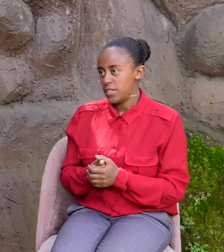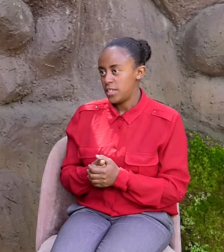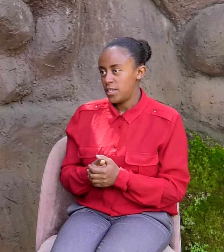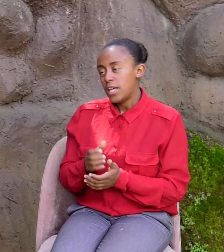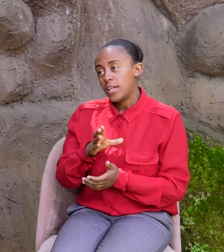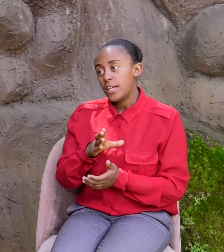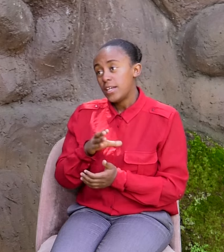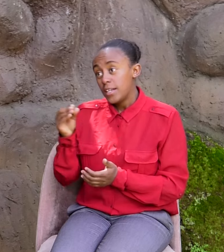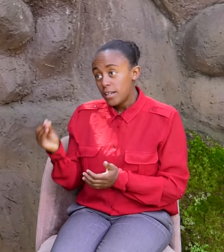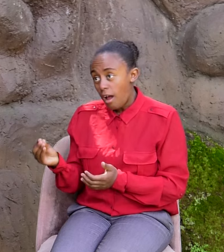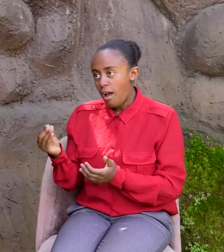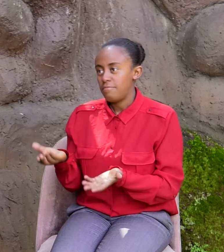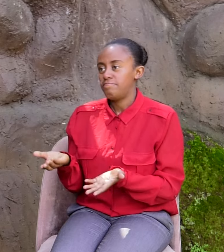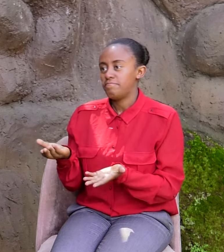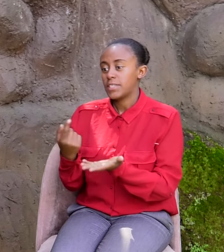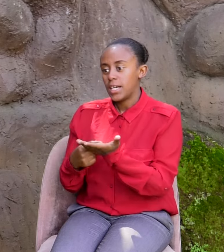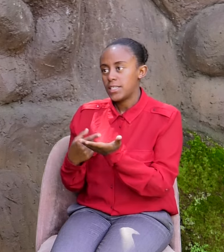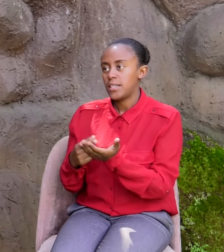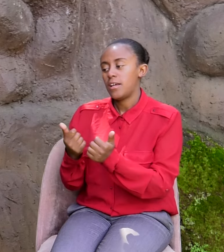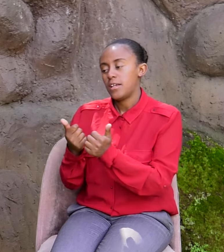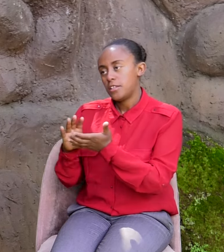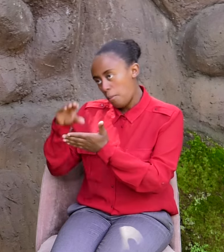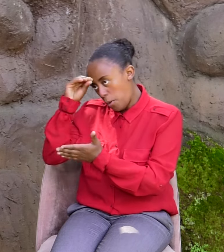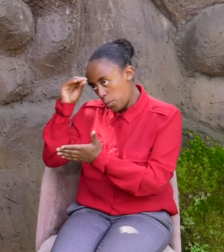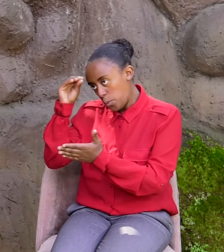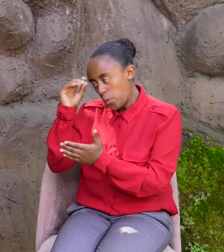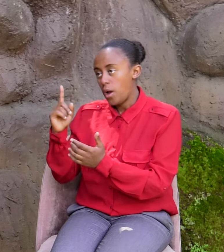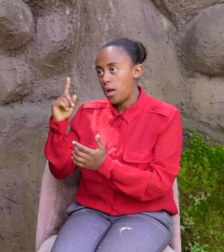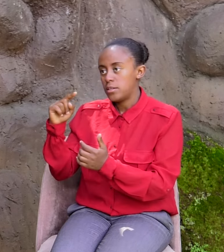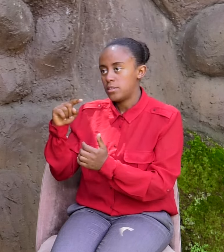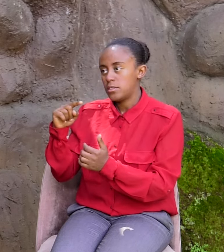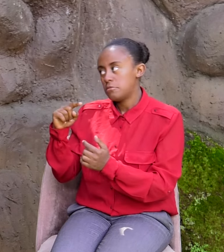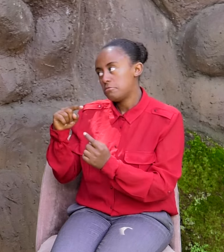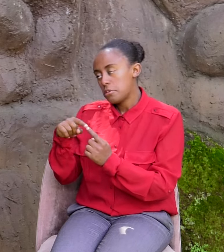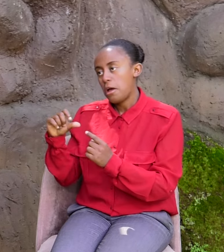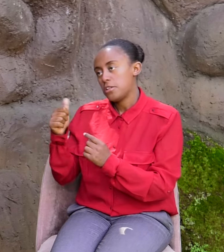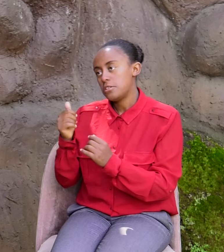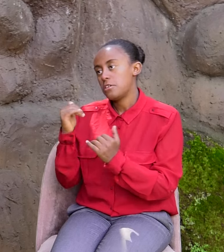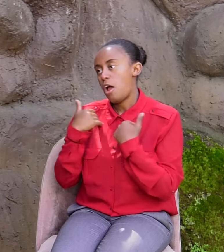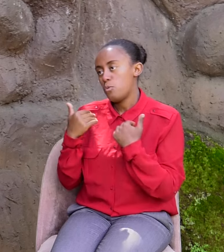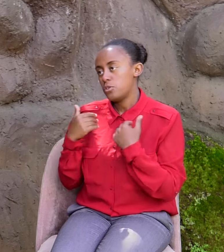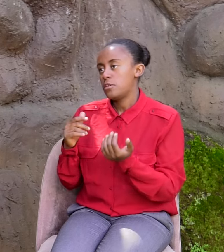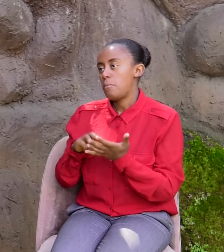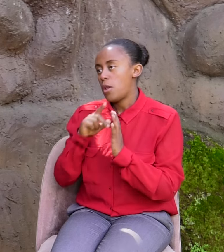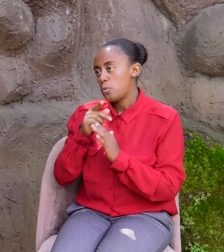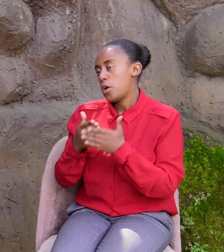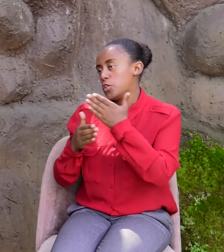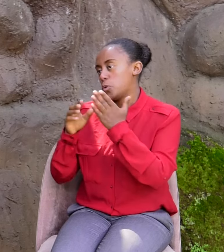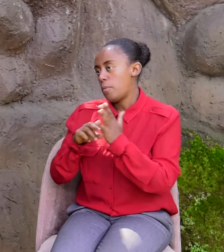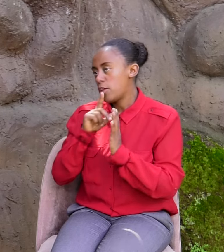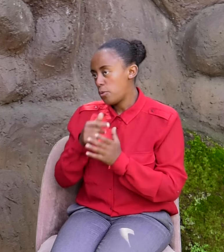እና ከዛ ተከታተልኩ ማለት ነው። ከአንድ እስከ አስር ያሉትን የትምህርት